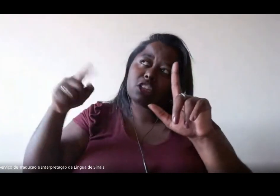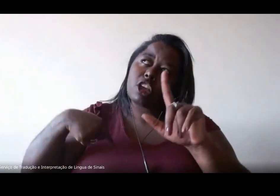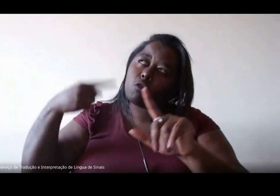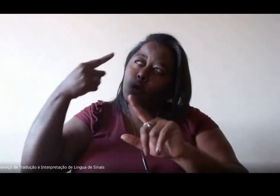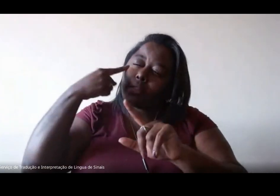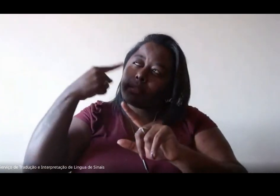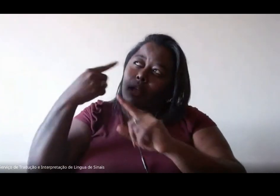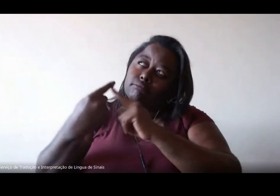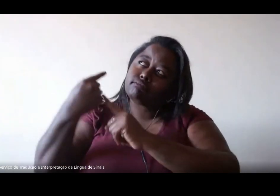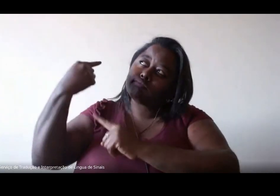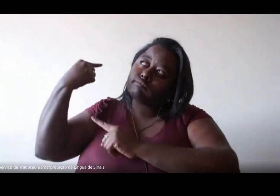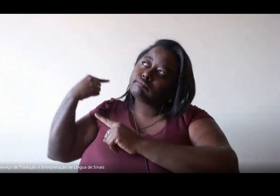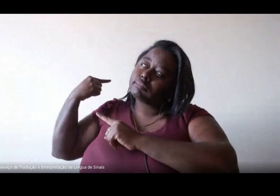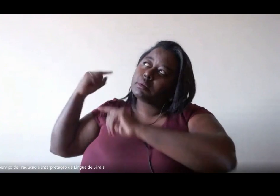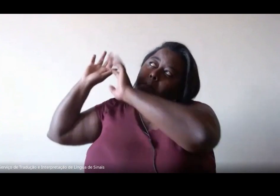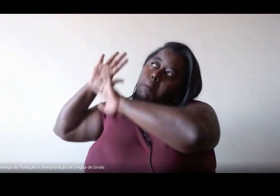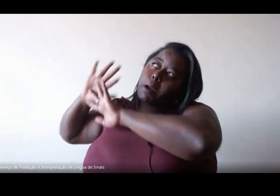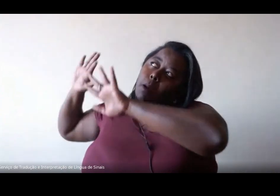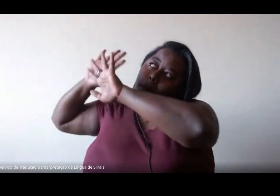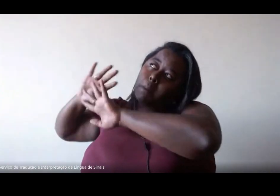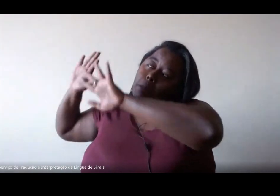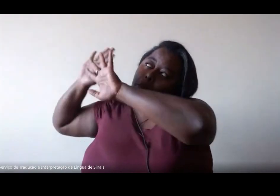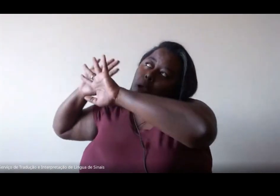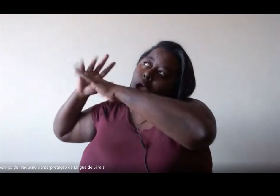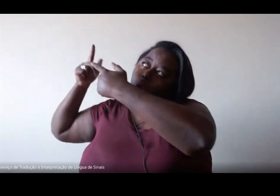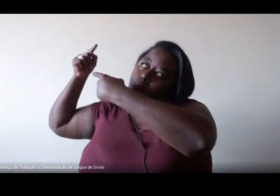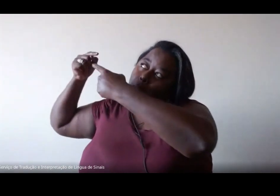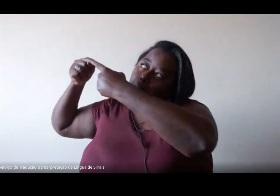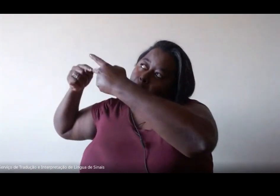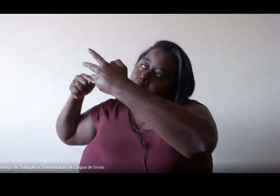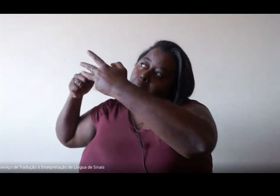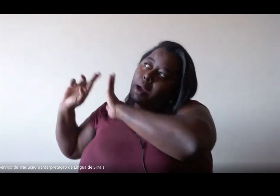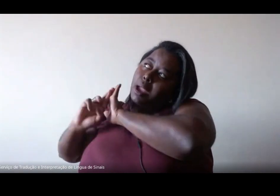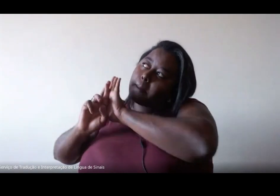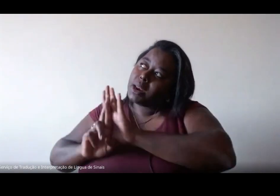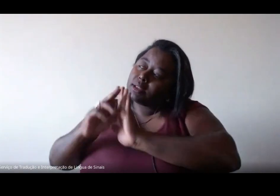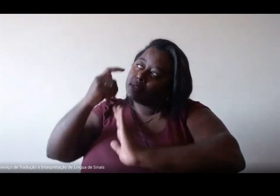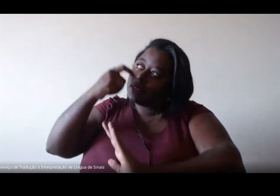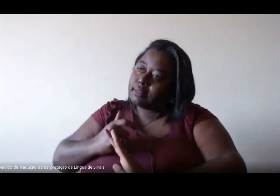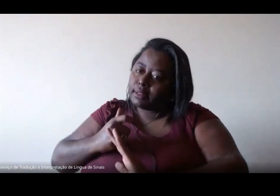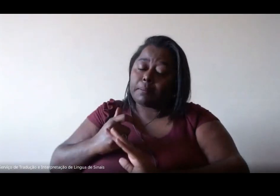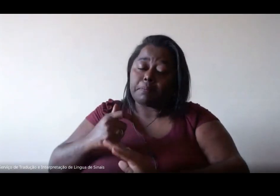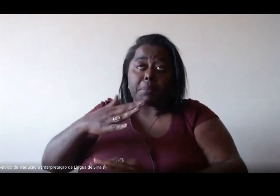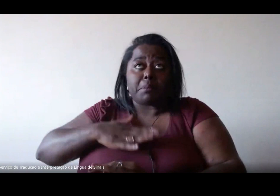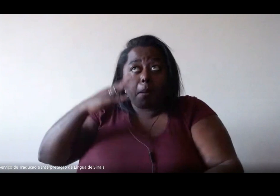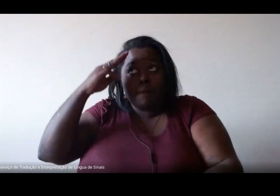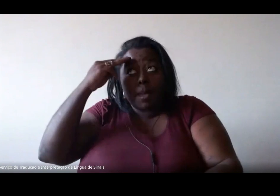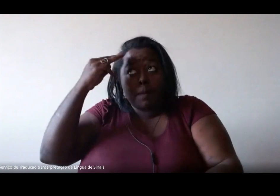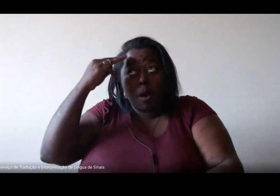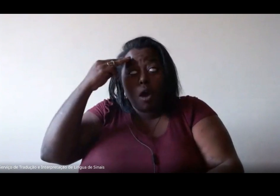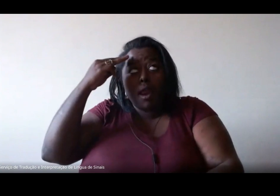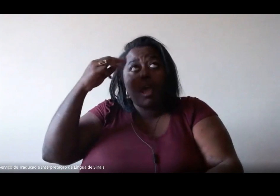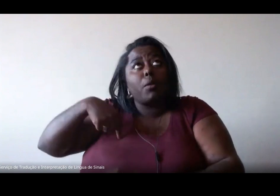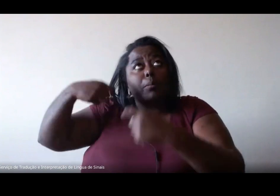no meu passado as imagens e palavras que compõem o roteiro que me representa. Nos meus rastros de memória,